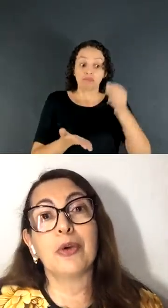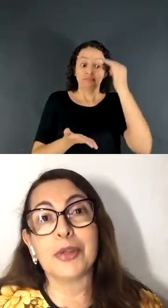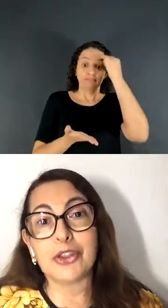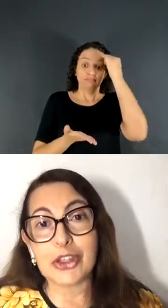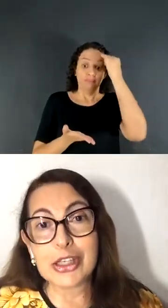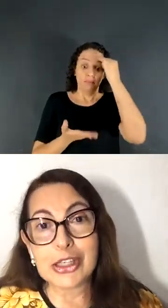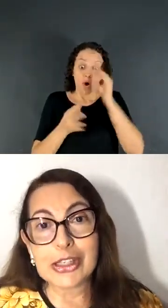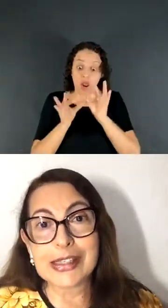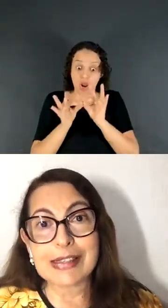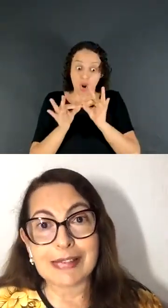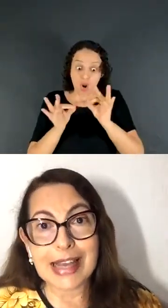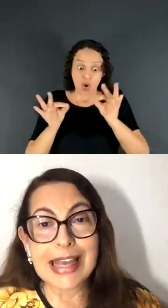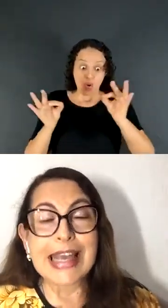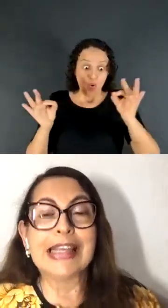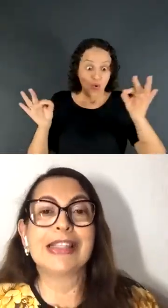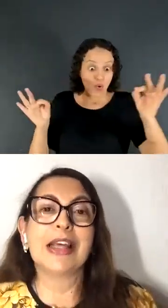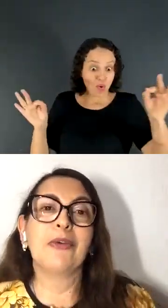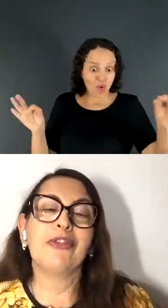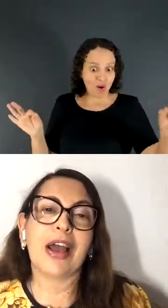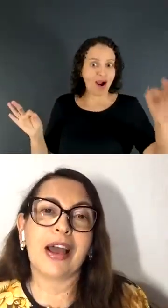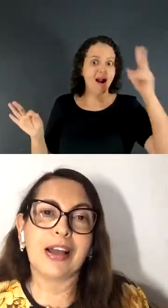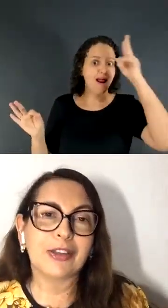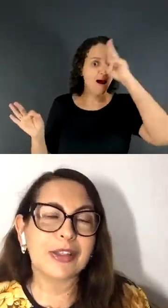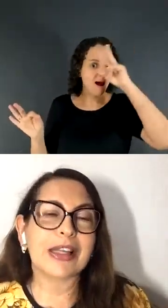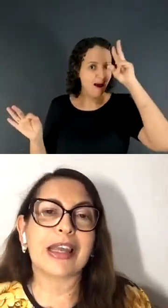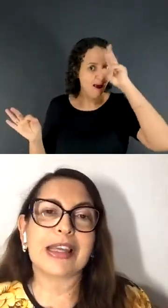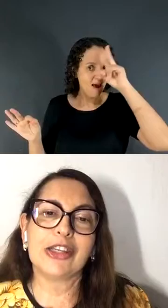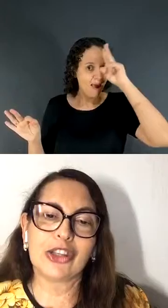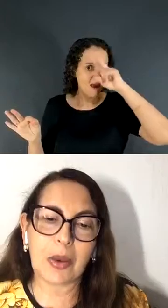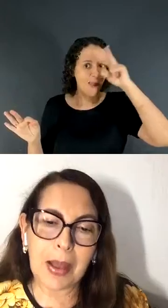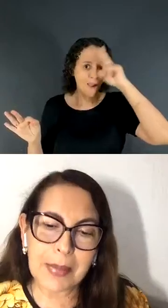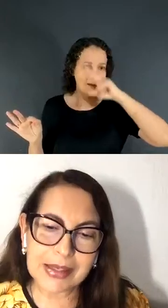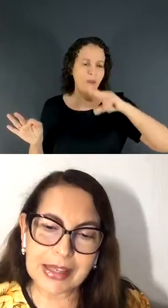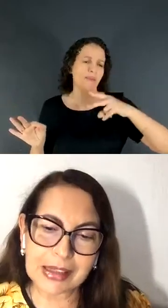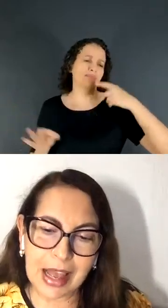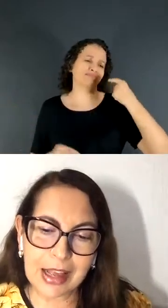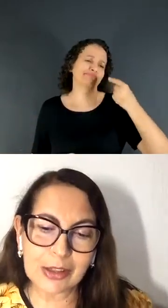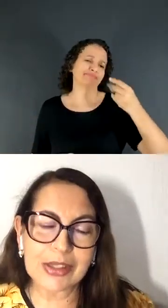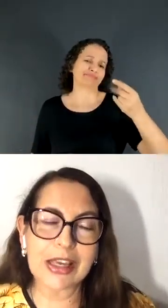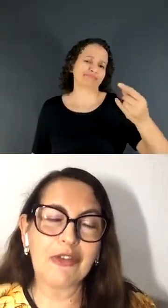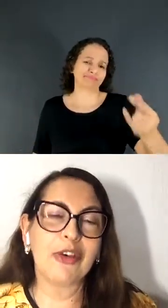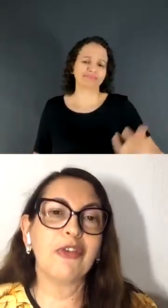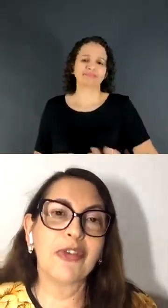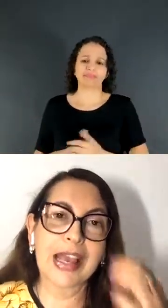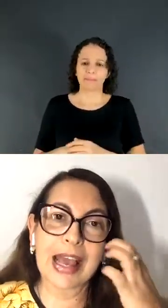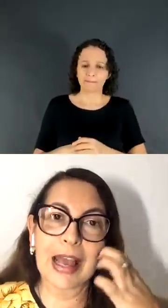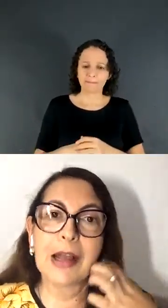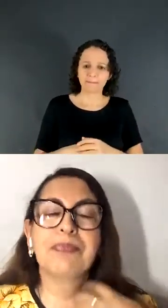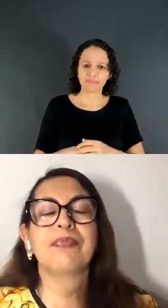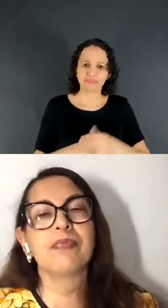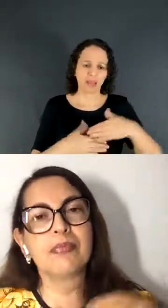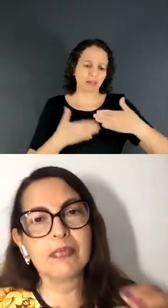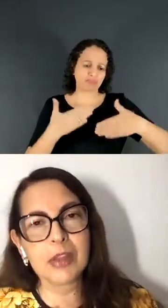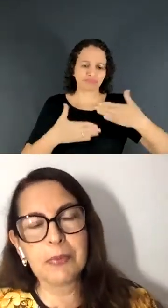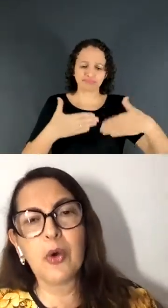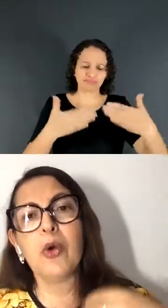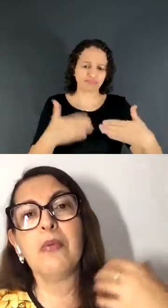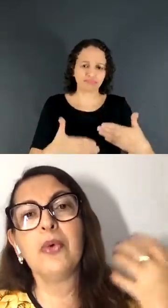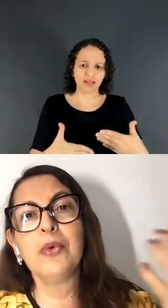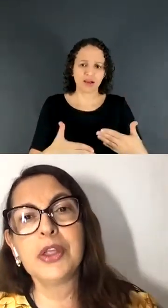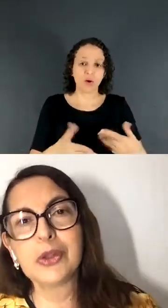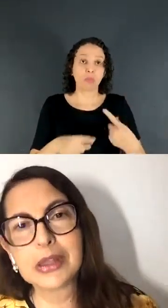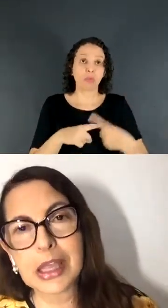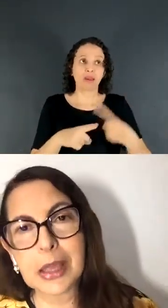próprio nome diz, né? São fatos que estão armazenados e que vão ficar